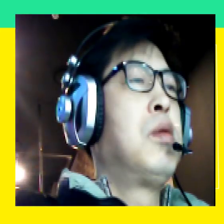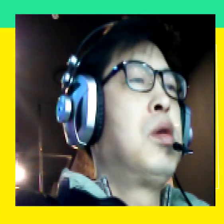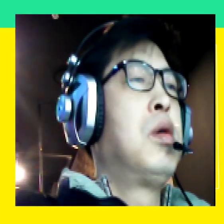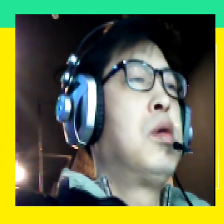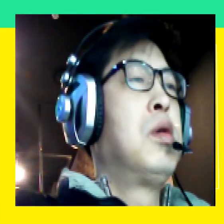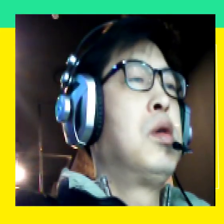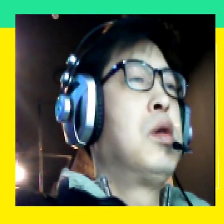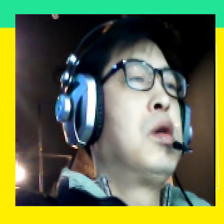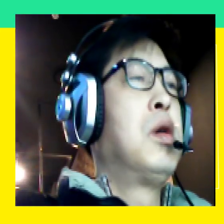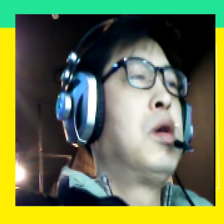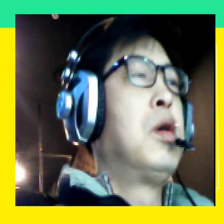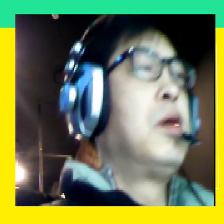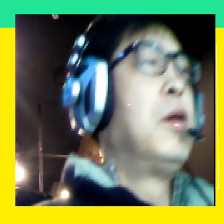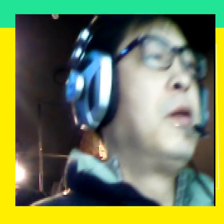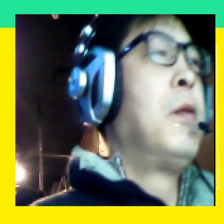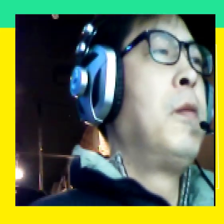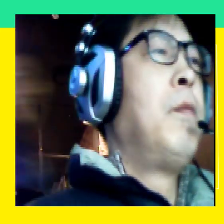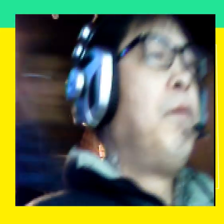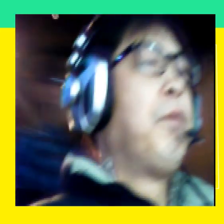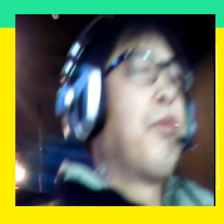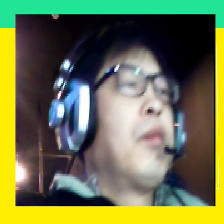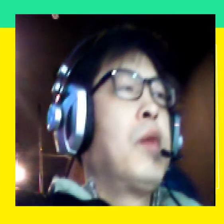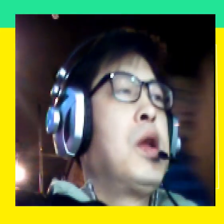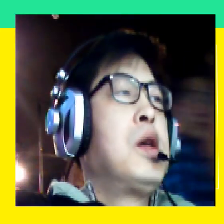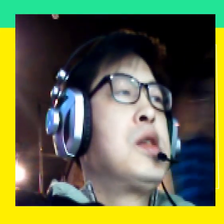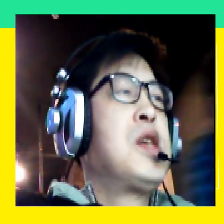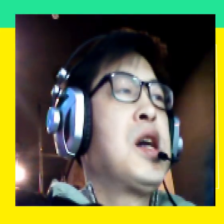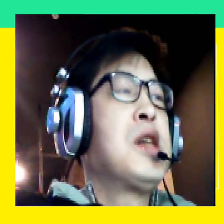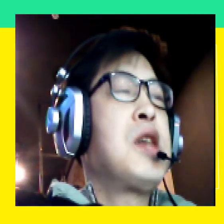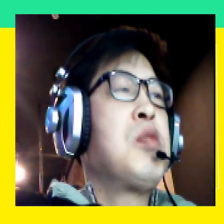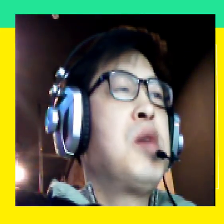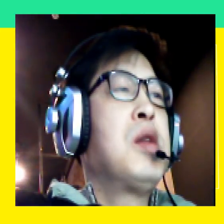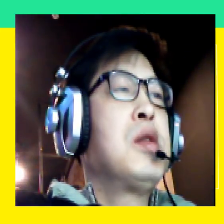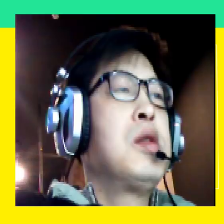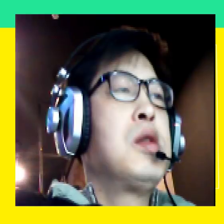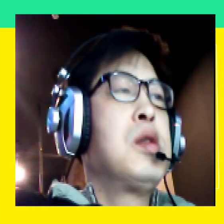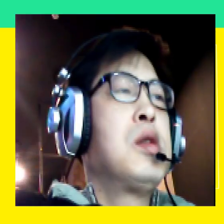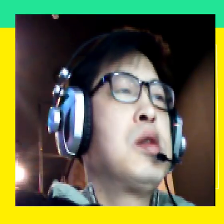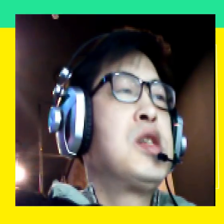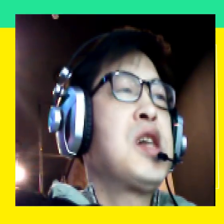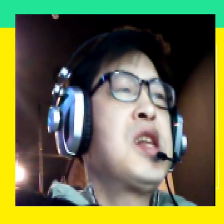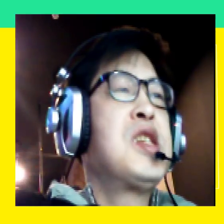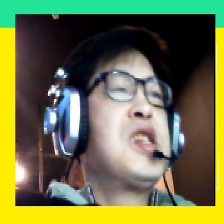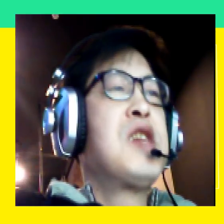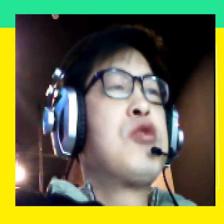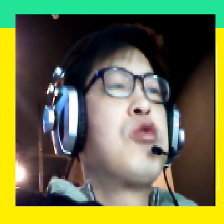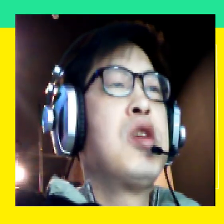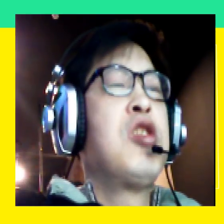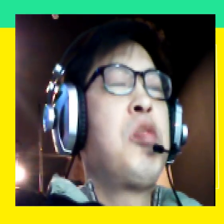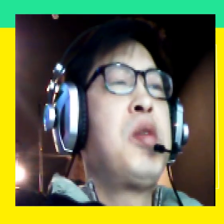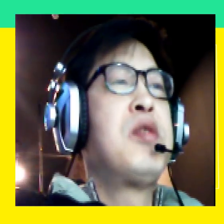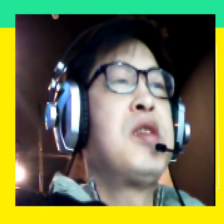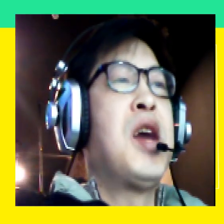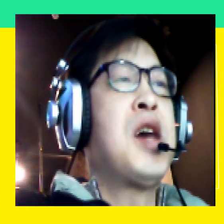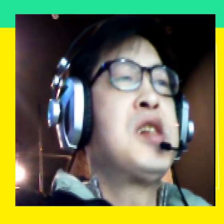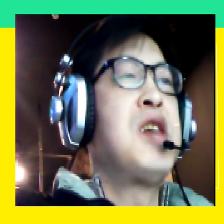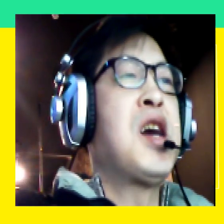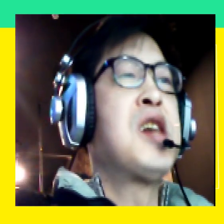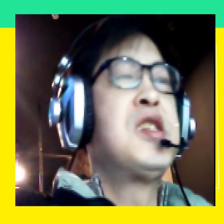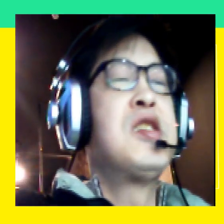제가 자꾸만 시간이 지날수록